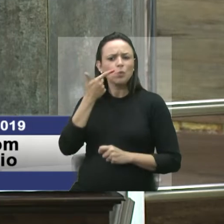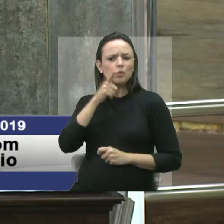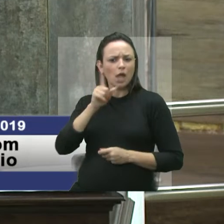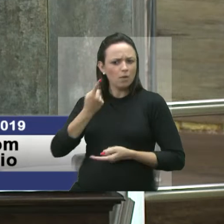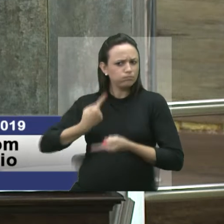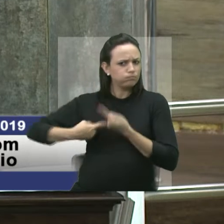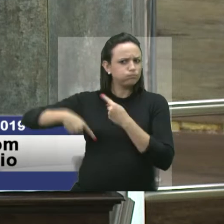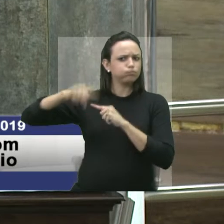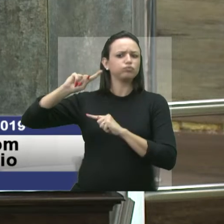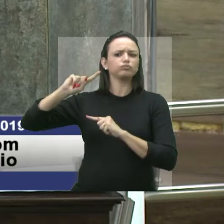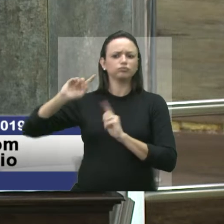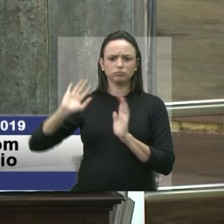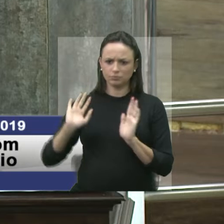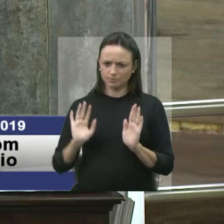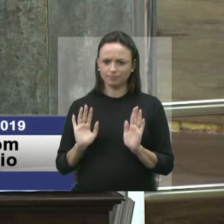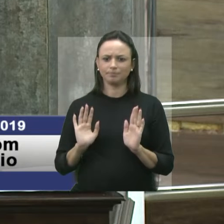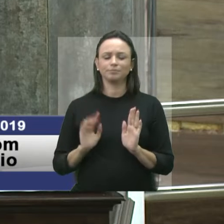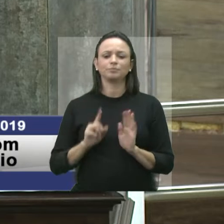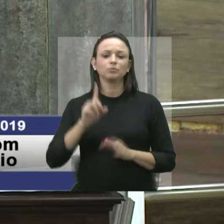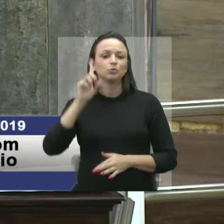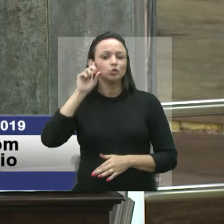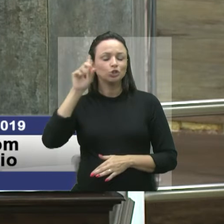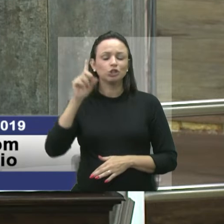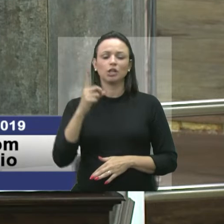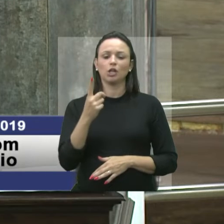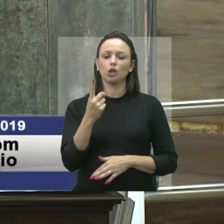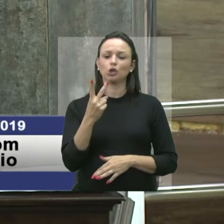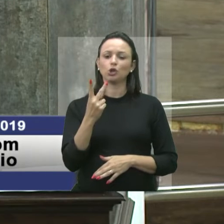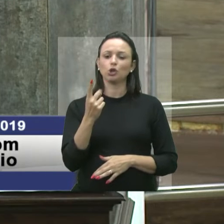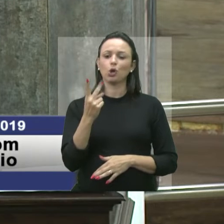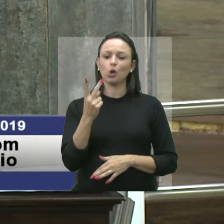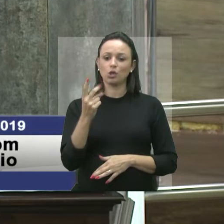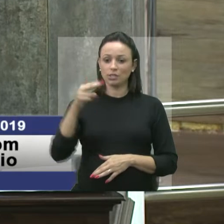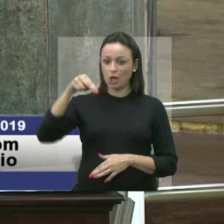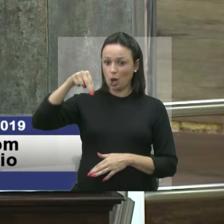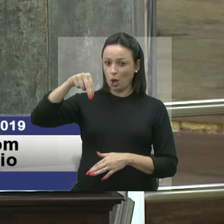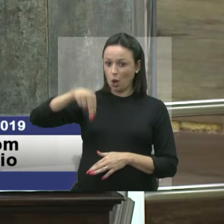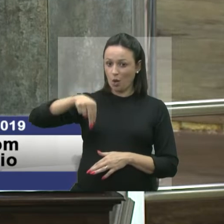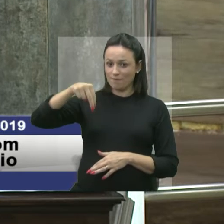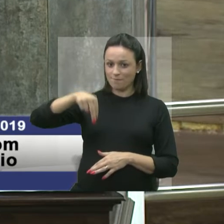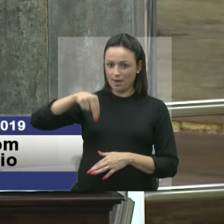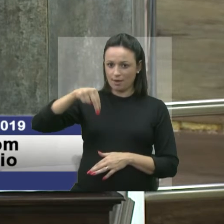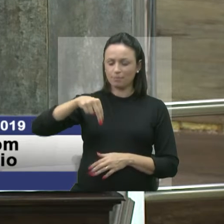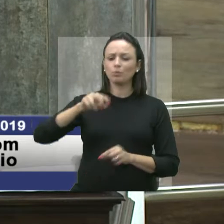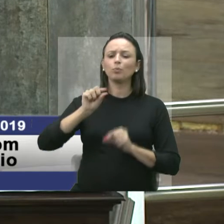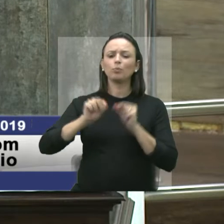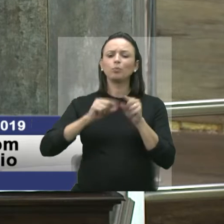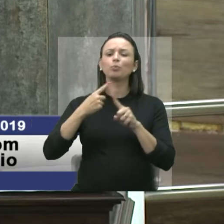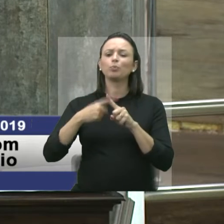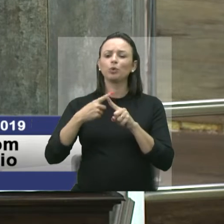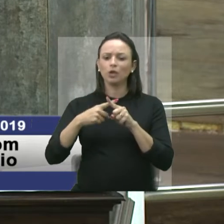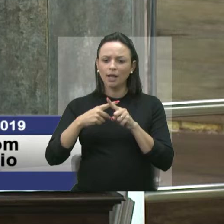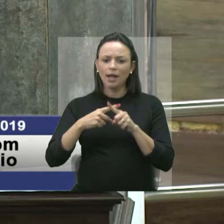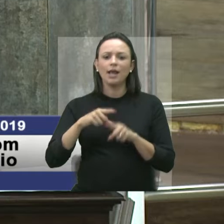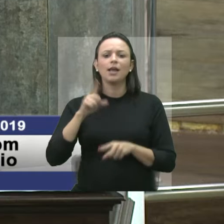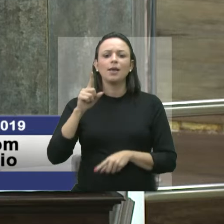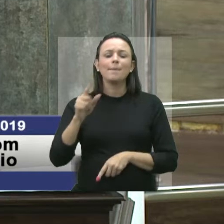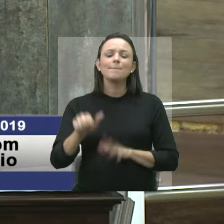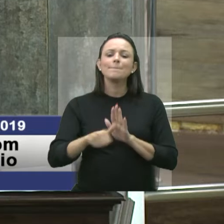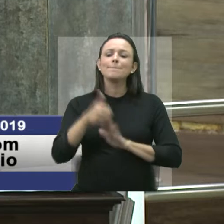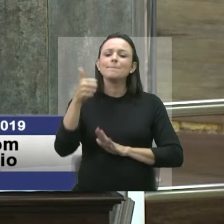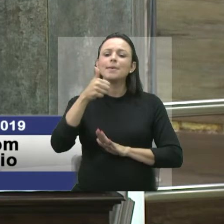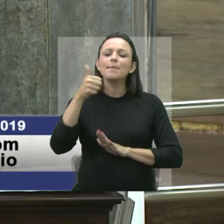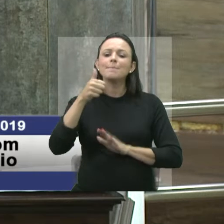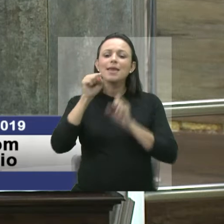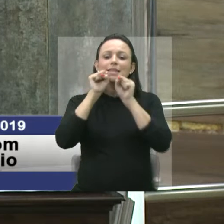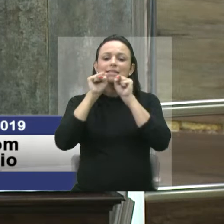deficiência. A data proposta de 12 de novembro corresponde ao início do primeiro Seminário